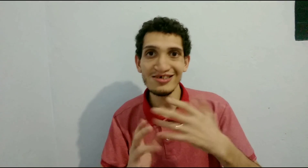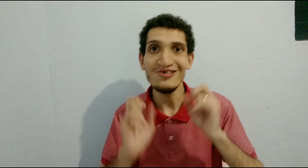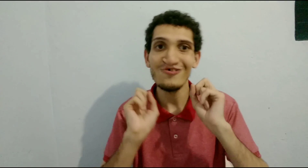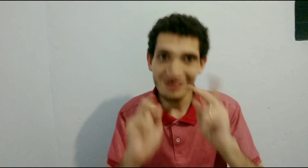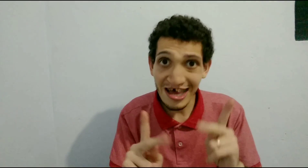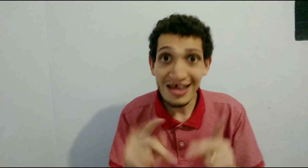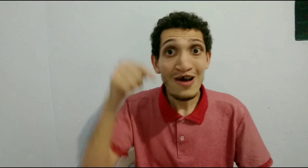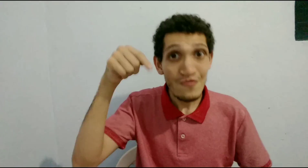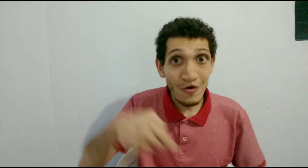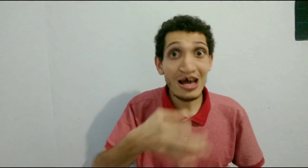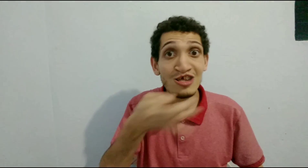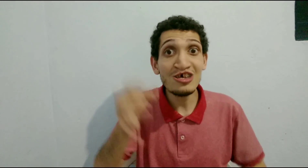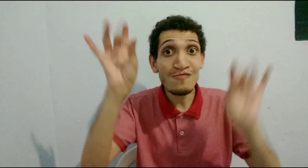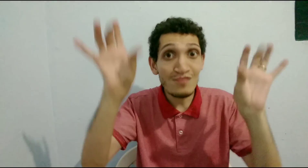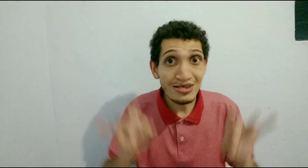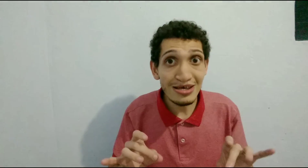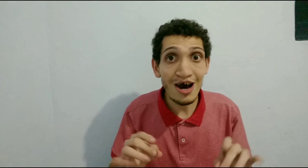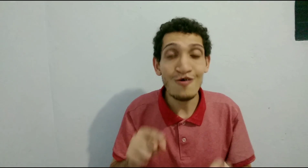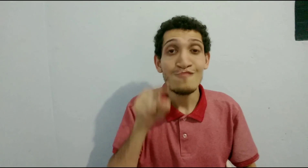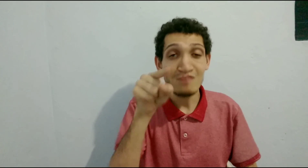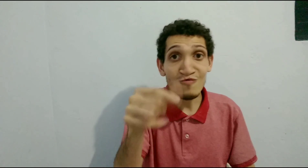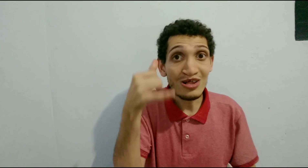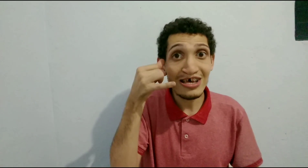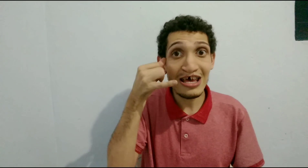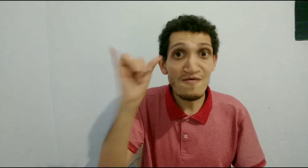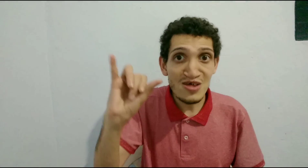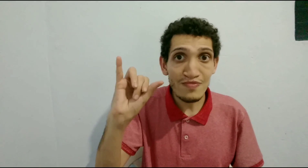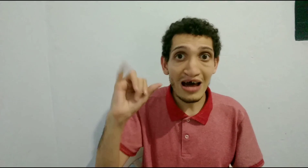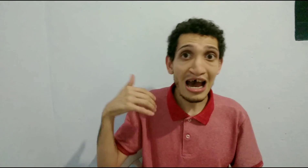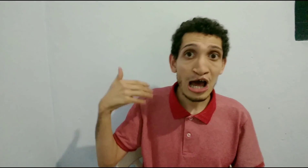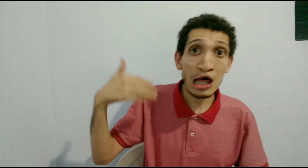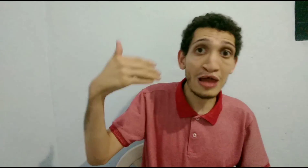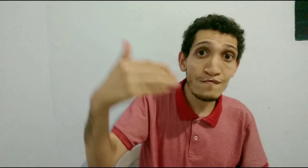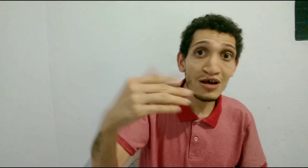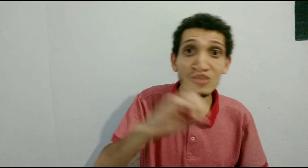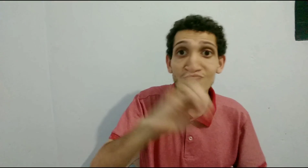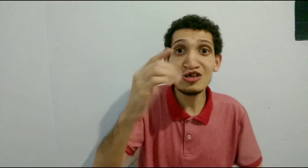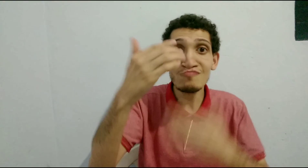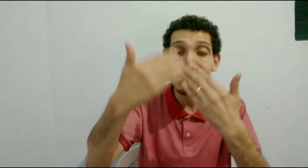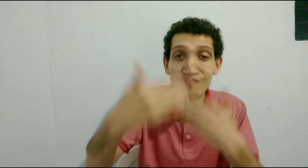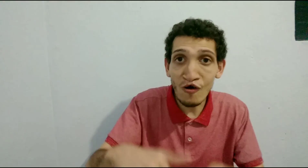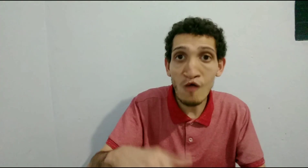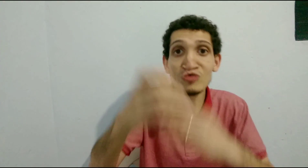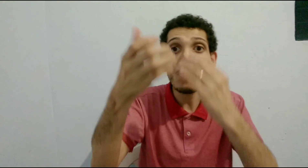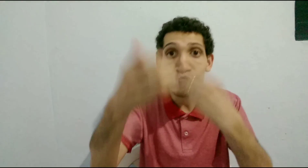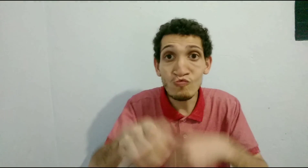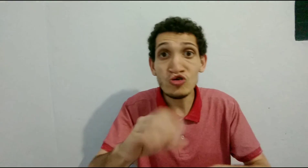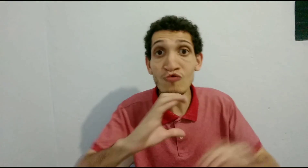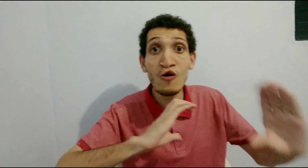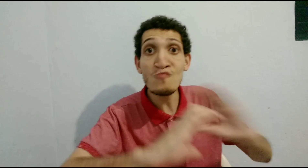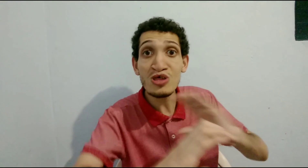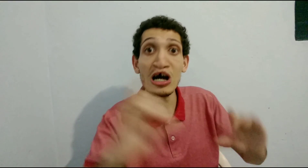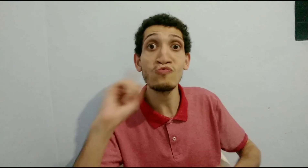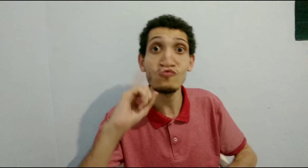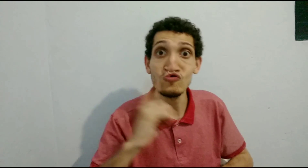é isso, ok? Então, essa aqui é especial, para você evitar, lá na frente, um dia que uma prova, o curso, vai comunicar com o